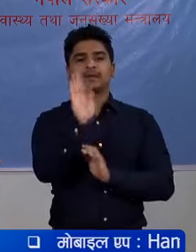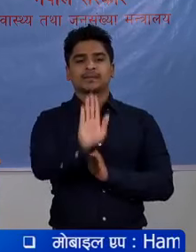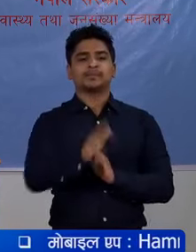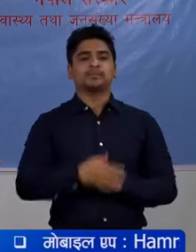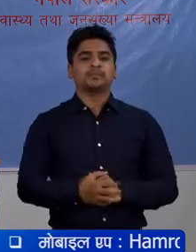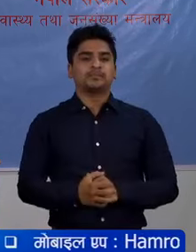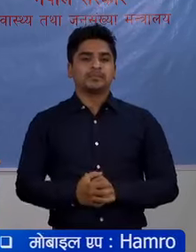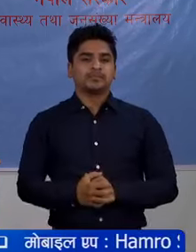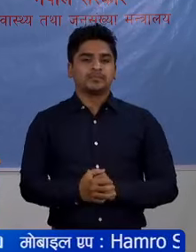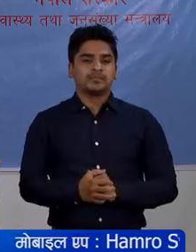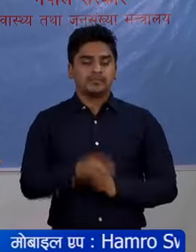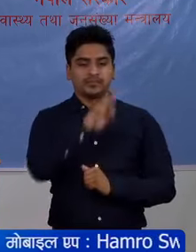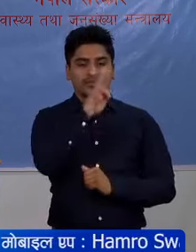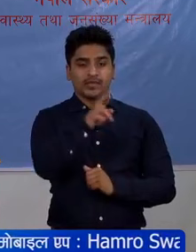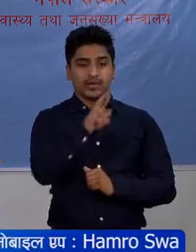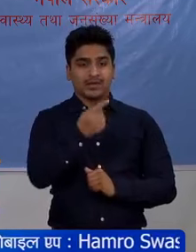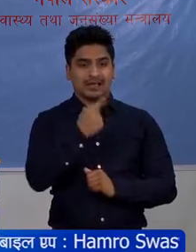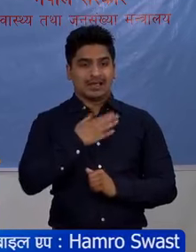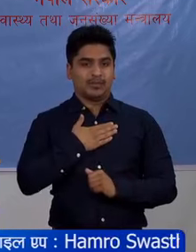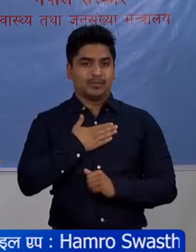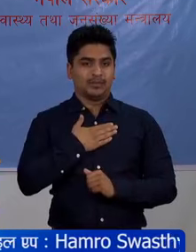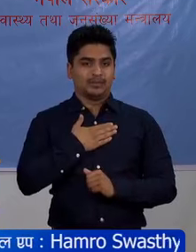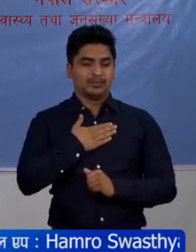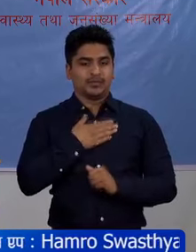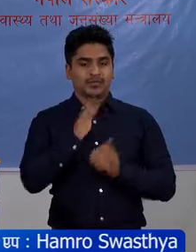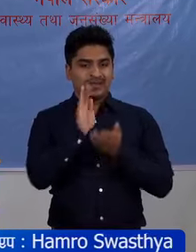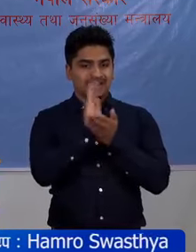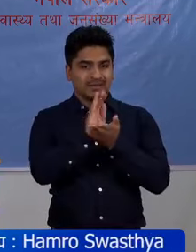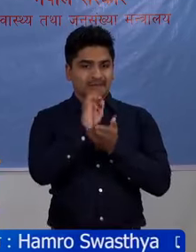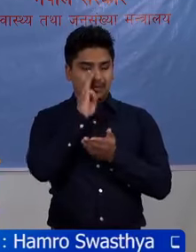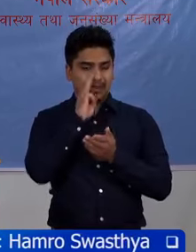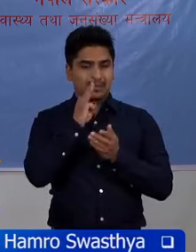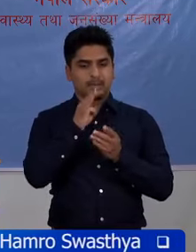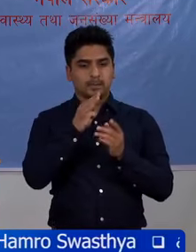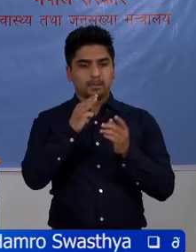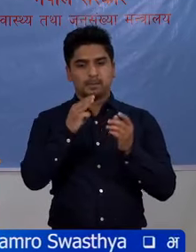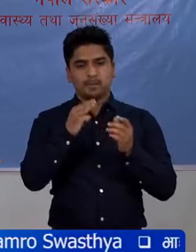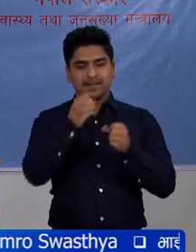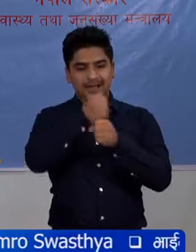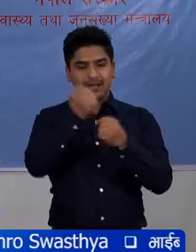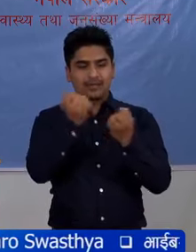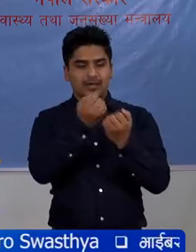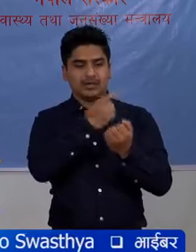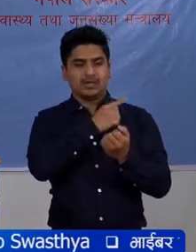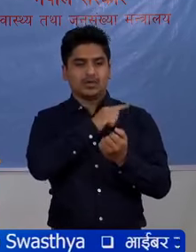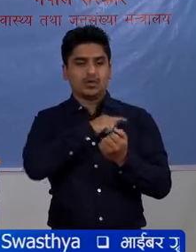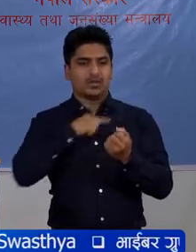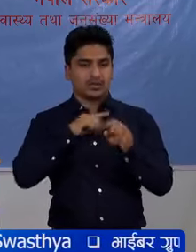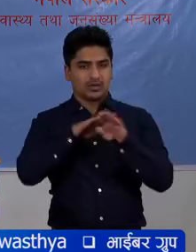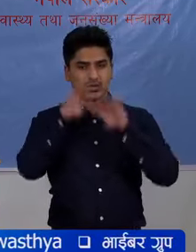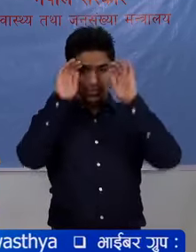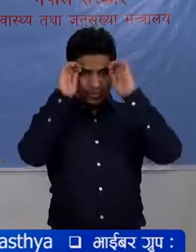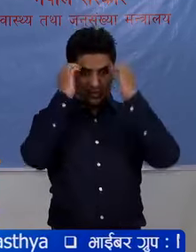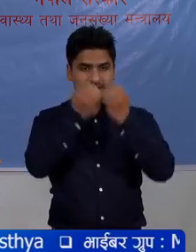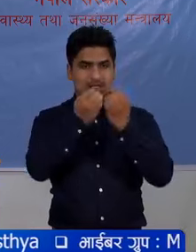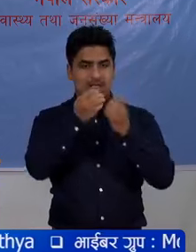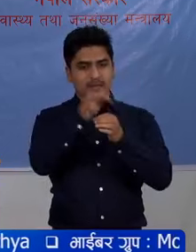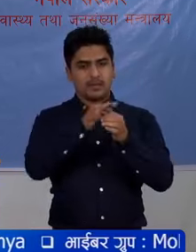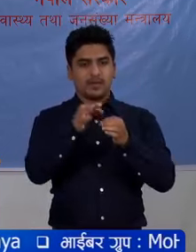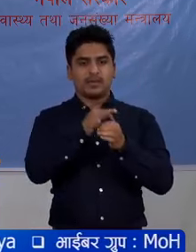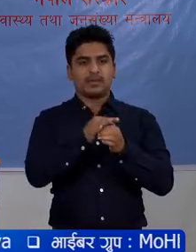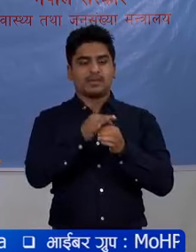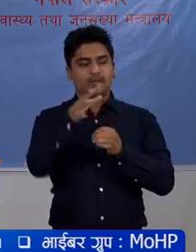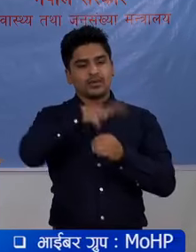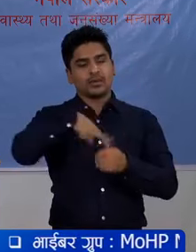रहा हमरा स्वास्ति शयेवाम क n श्वास्त्य कर्मी अर्यको सुरच्य को प्रवन्द